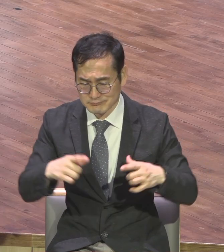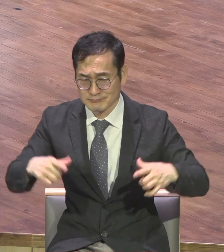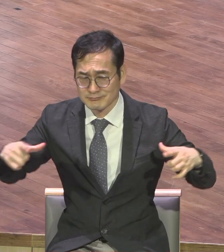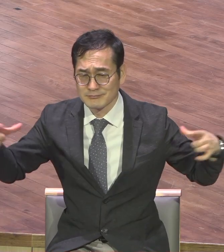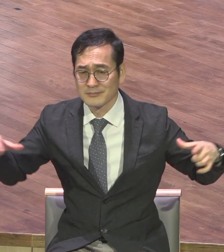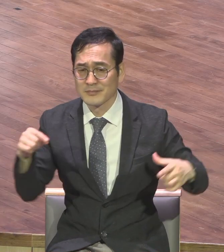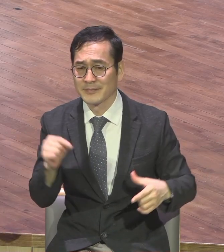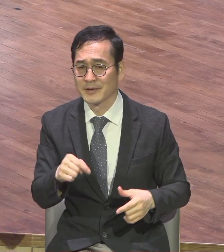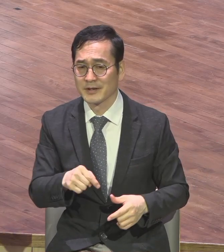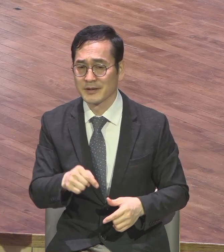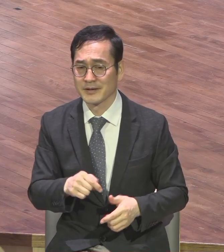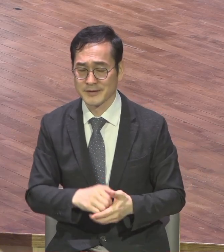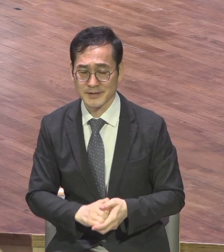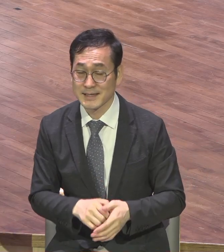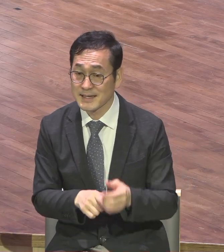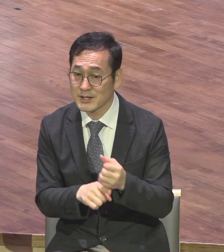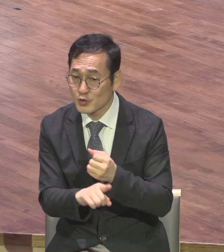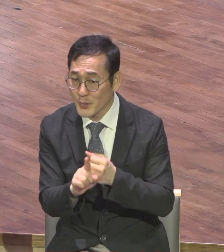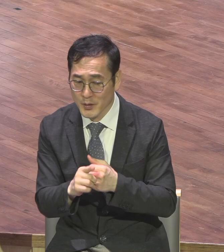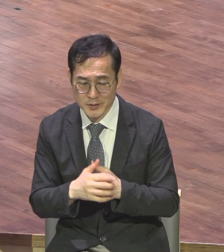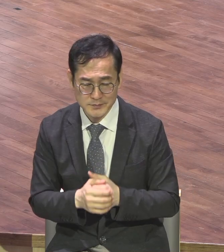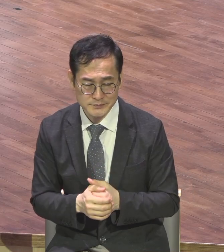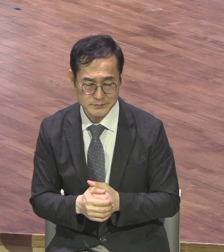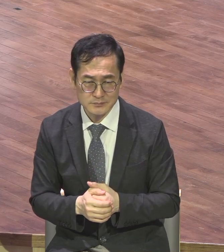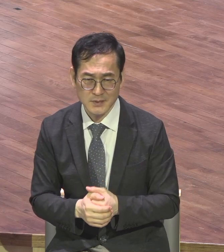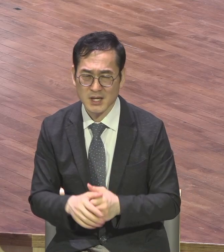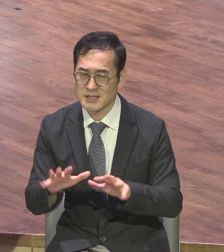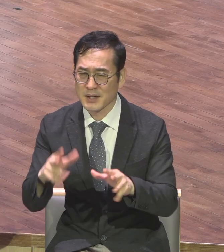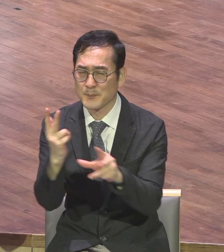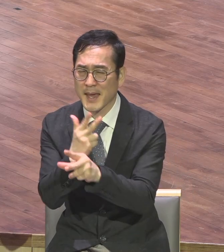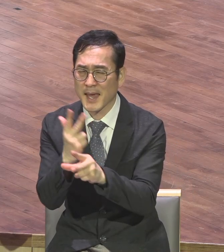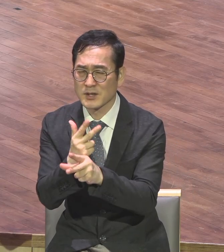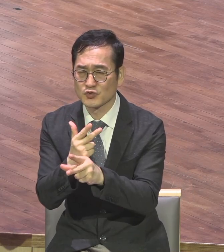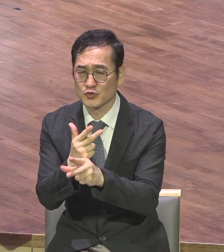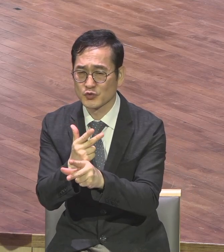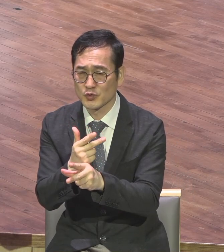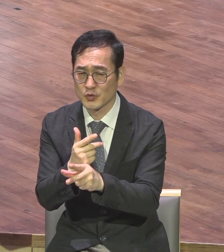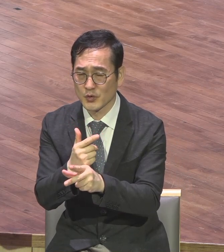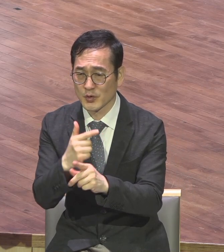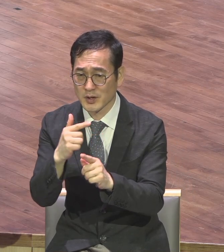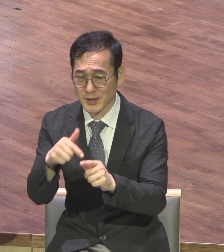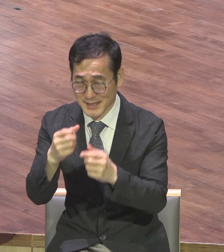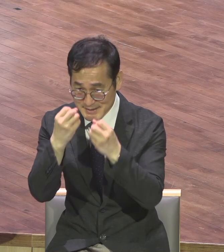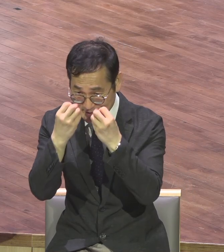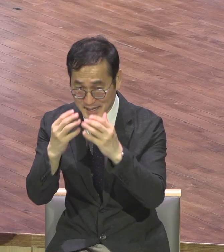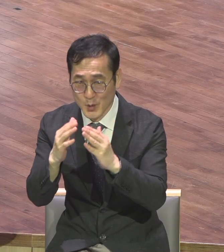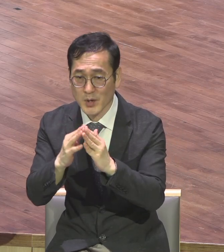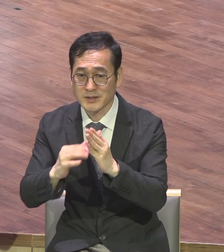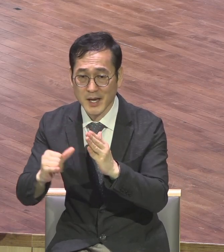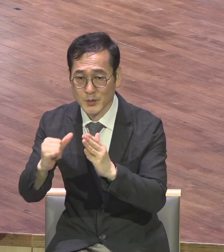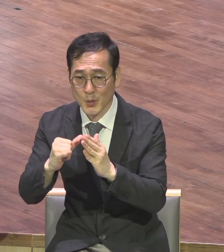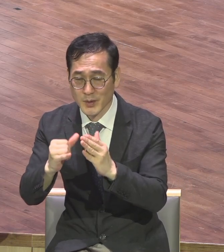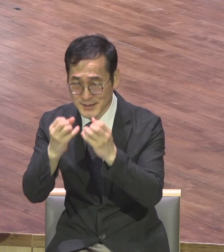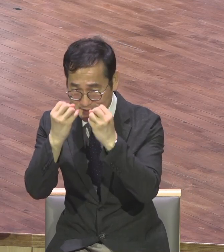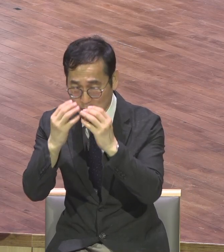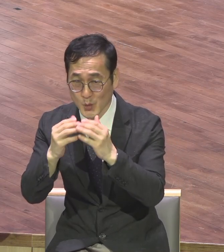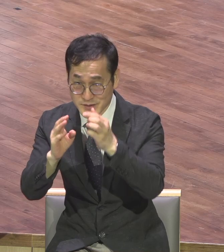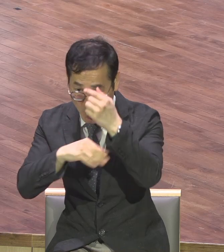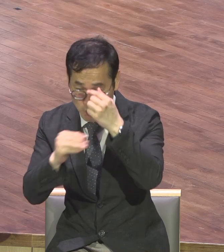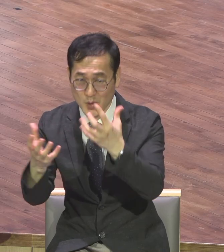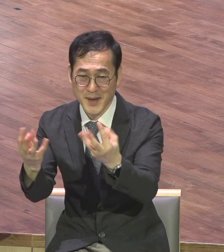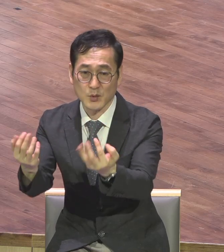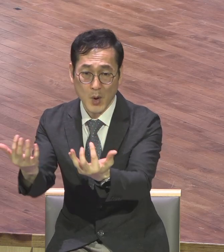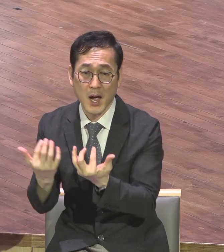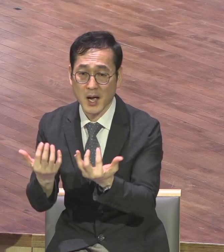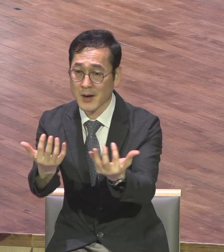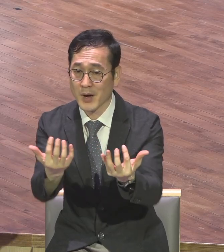말씀드리는 이유가 뭐냐? 우리 교회 매주 새가족들이 많이 오기 때문에 매주 오잖아요. 새가족들도